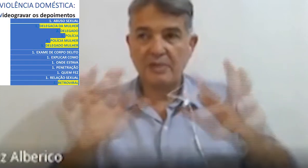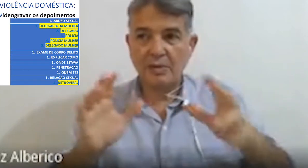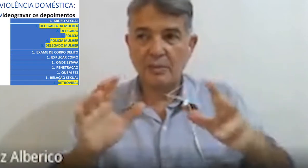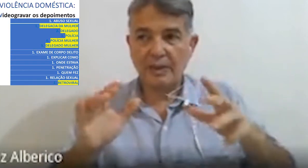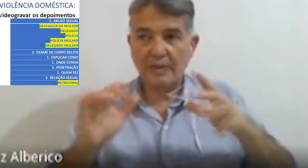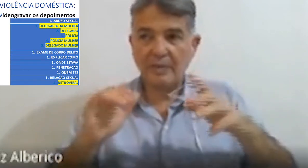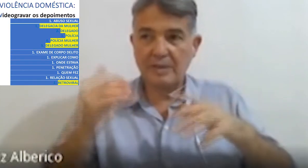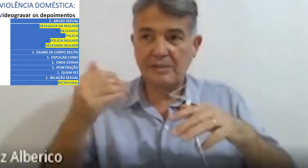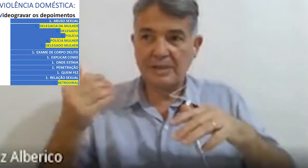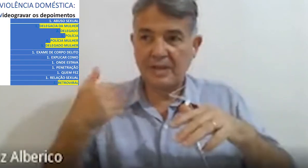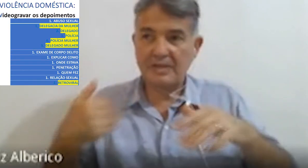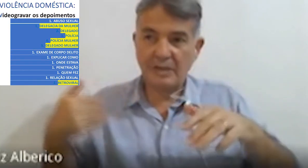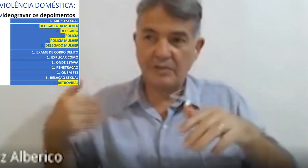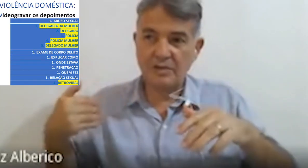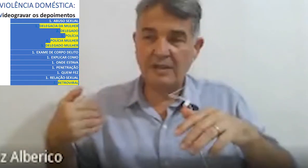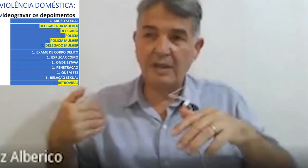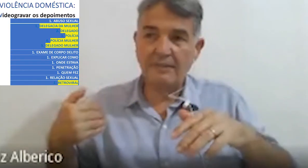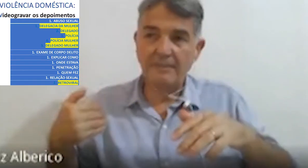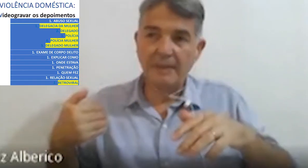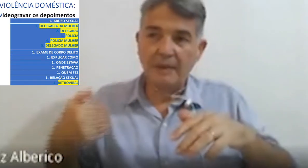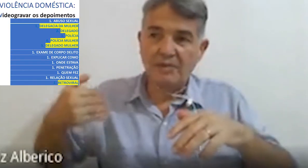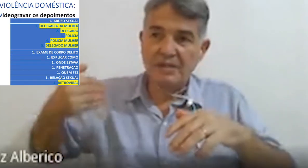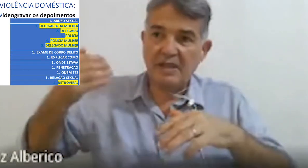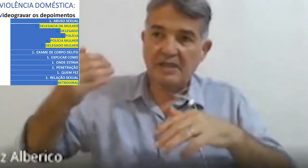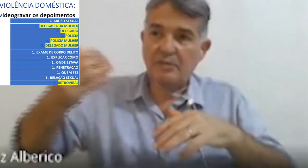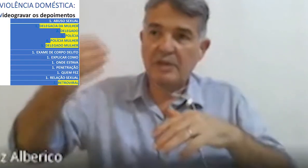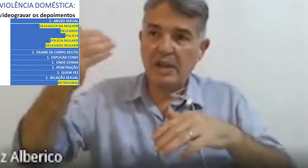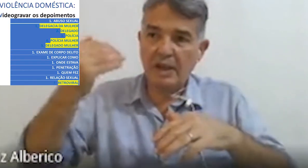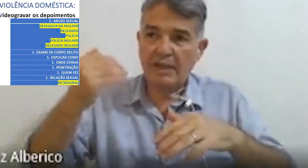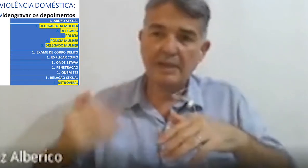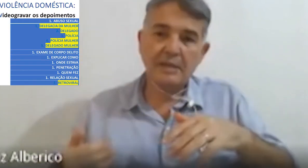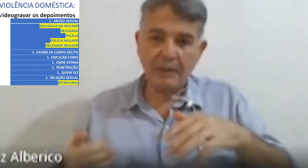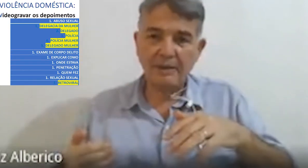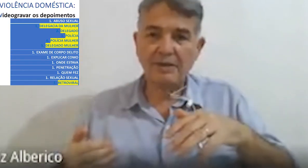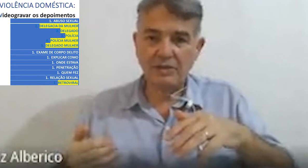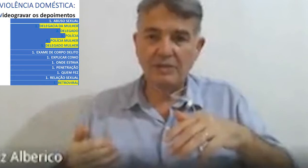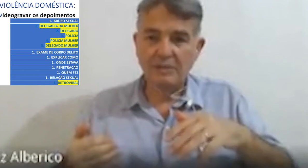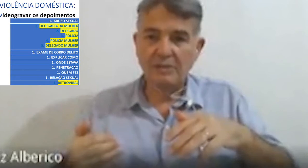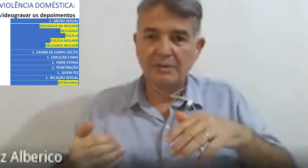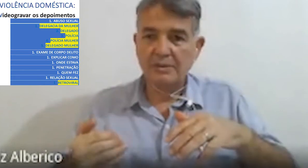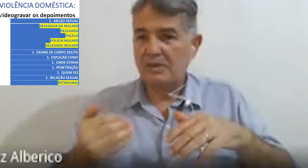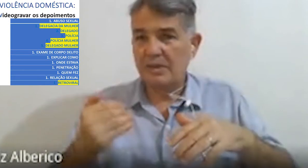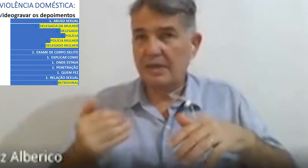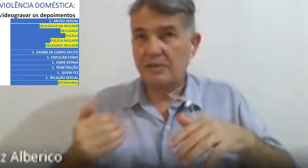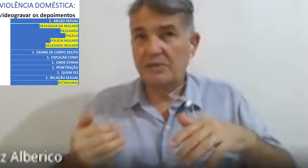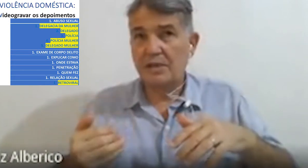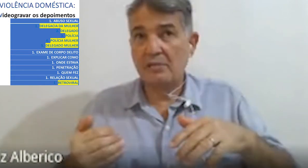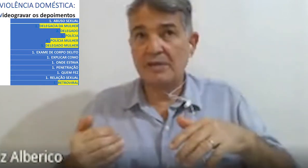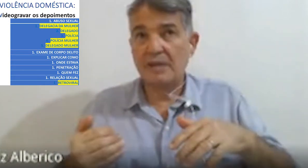fica complicado, porque para ser assédio você tem que estar numa hierarquia dependente. Então, nesse caso aí, não seria um